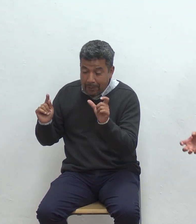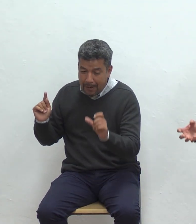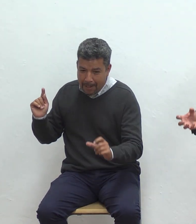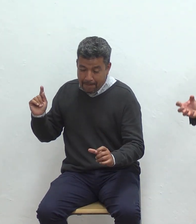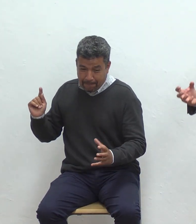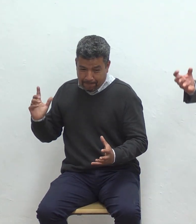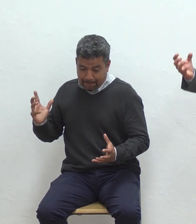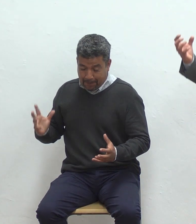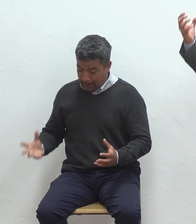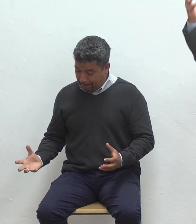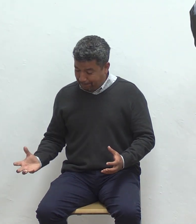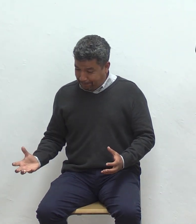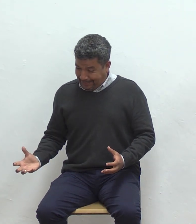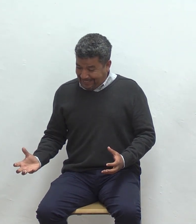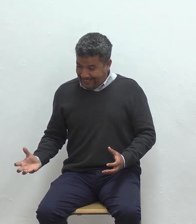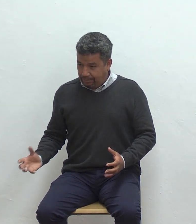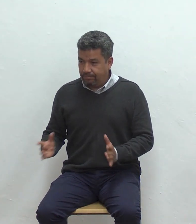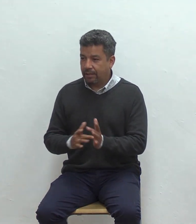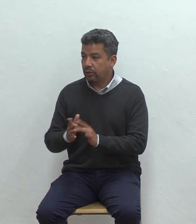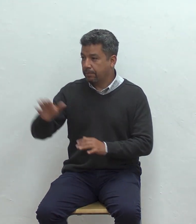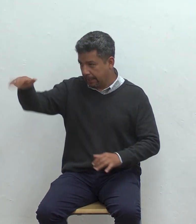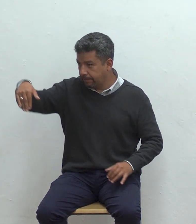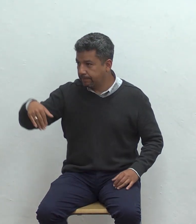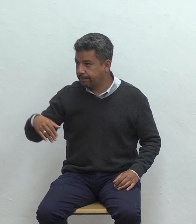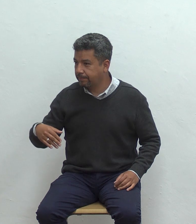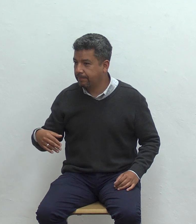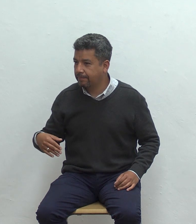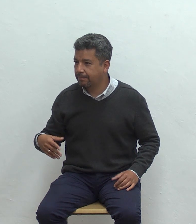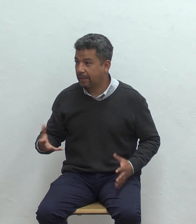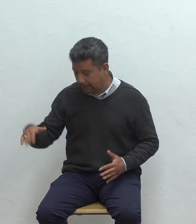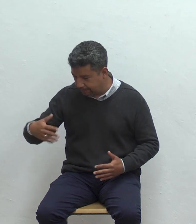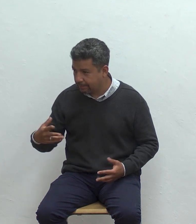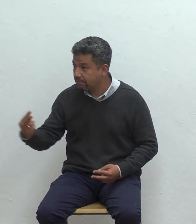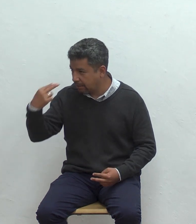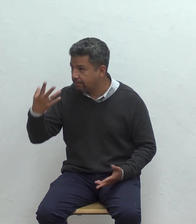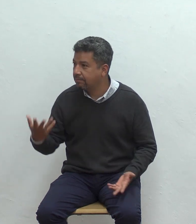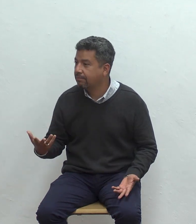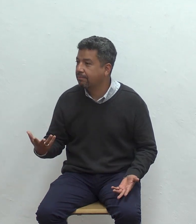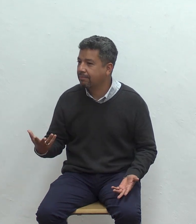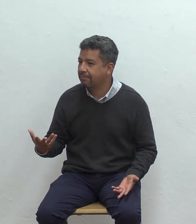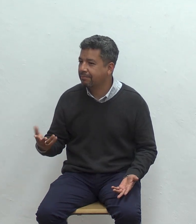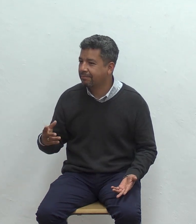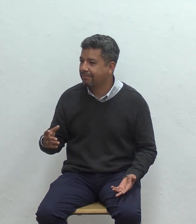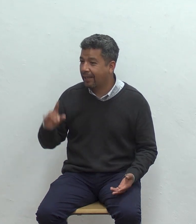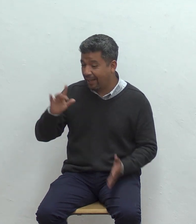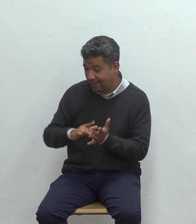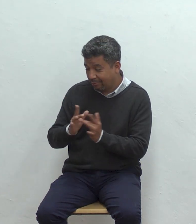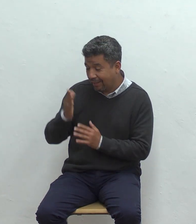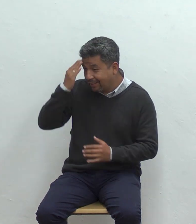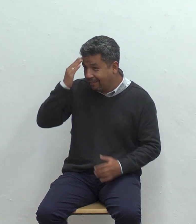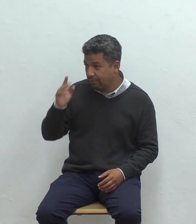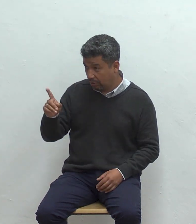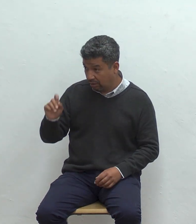osara a tratar de levantar la piedra, Jesús le iba a decir, venga para acá. A ver, su merced, míreme a los ojos. ¿Usted se